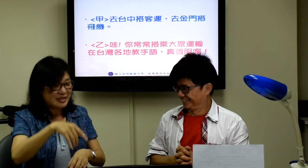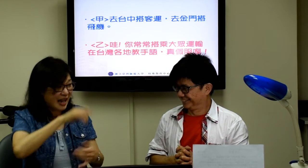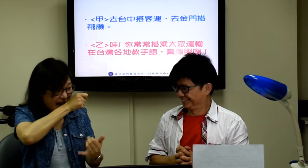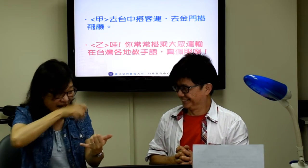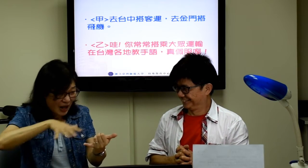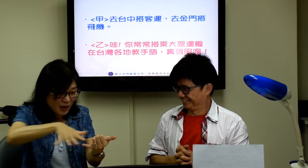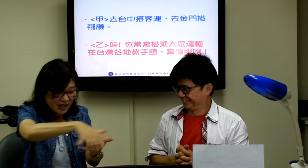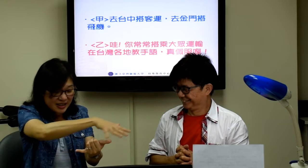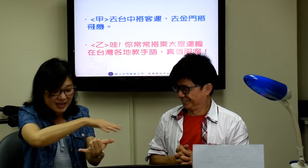在台湾各地